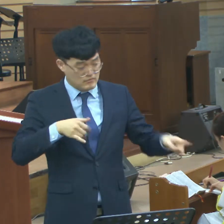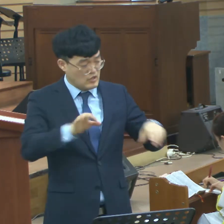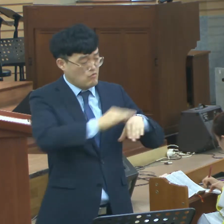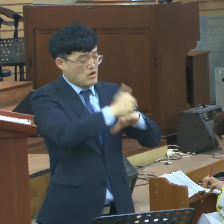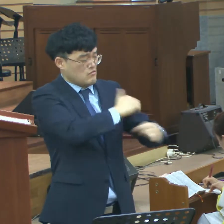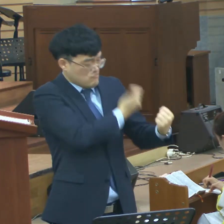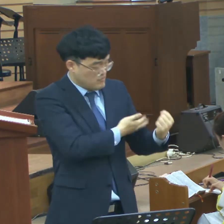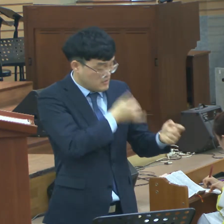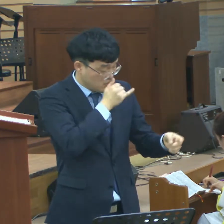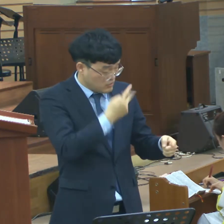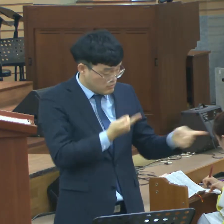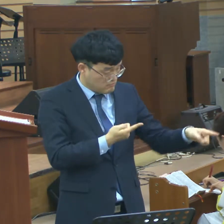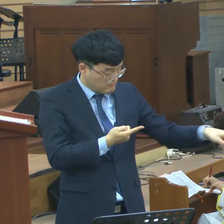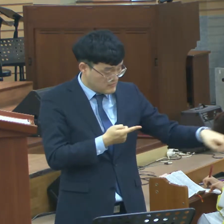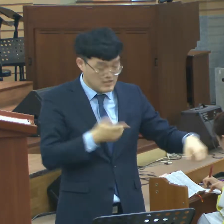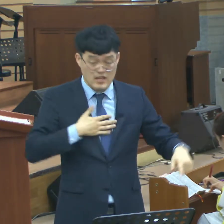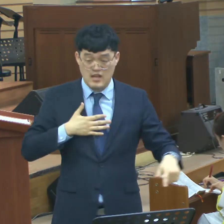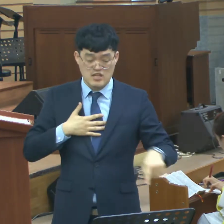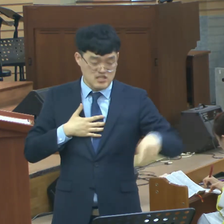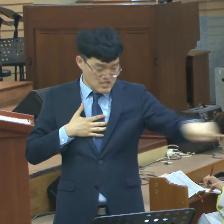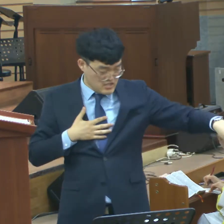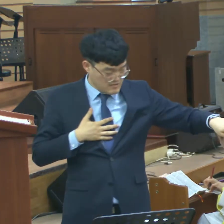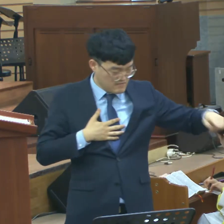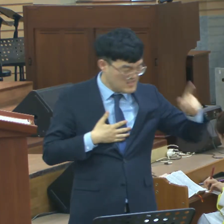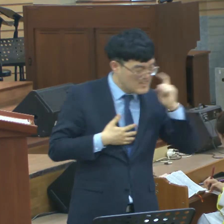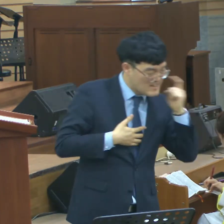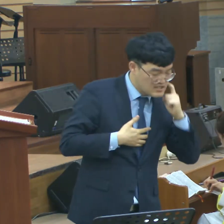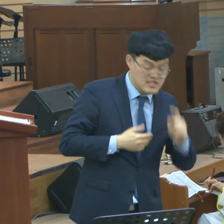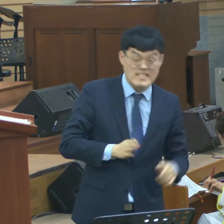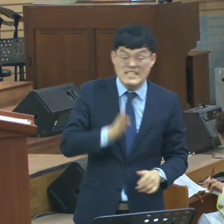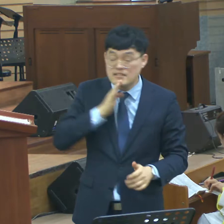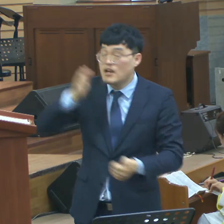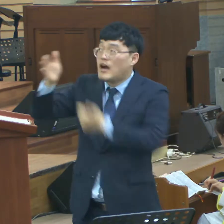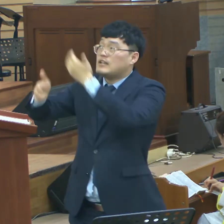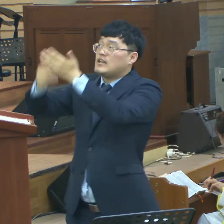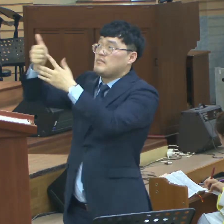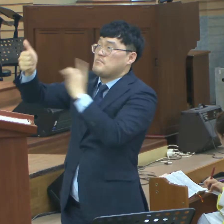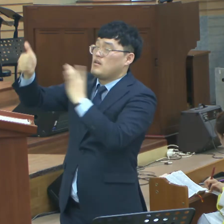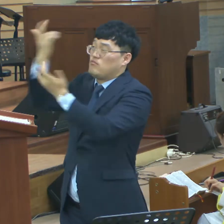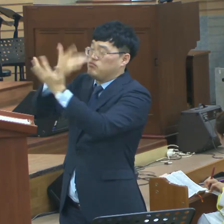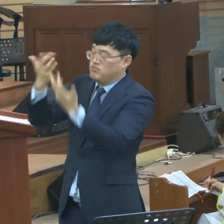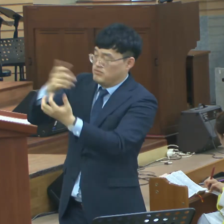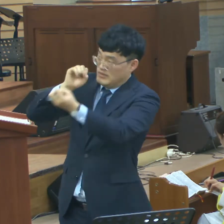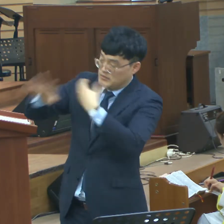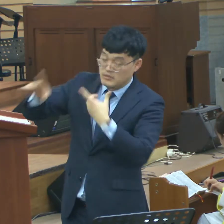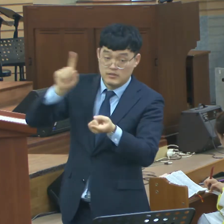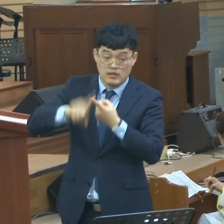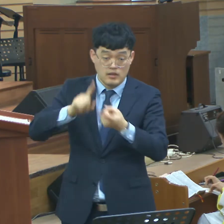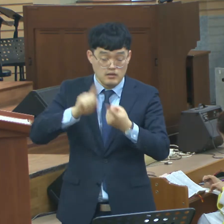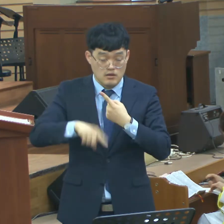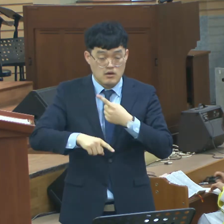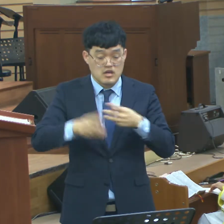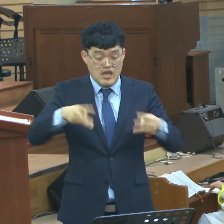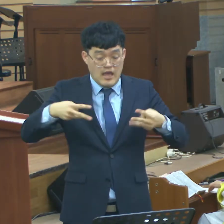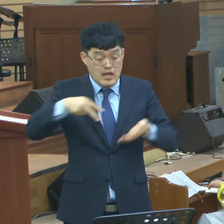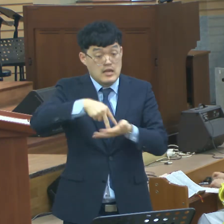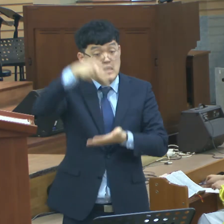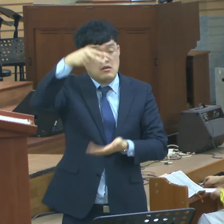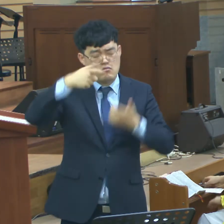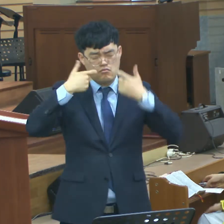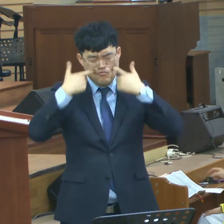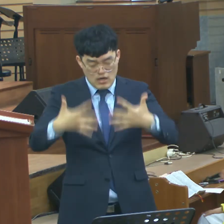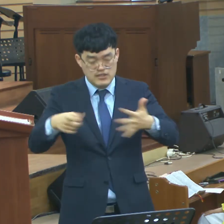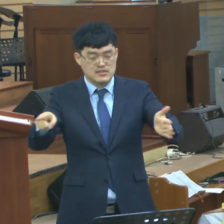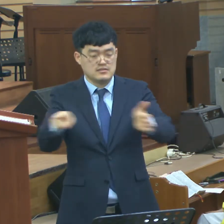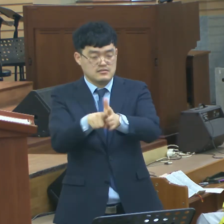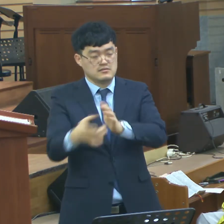보는 앞에서 여호와 하나님만이 참 하나님이고 불로응답하는 하나님이라는 것을 그는 보여줄 수 있다고 확신을